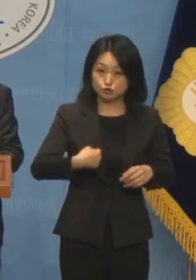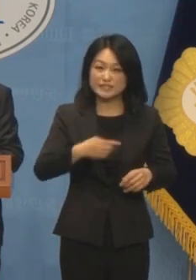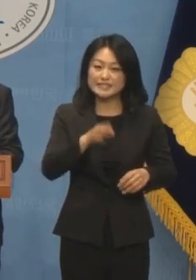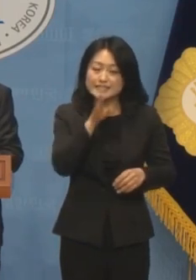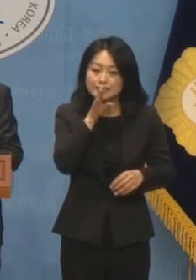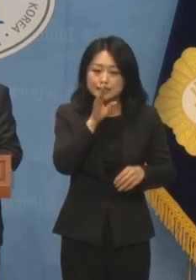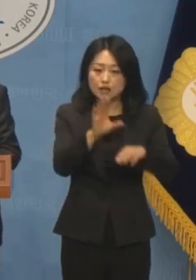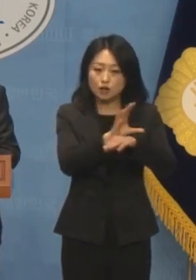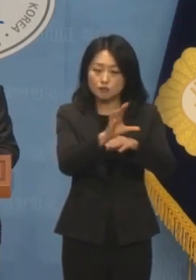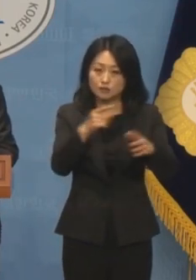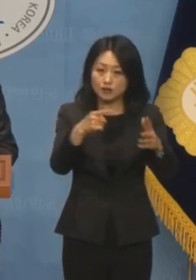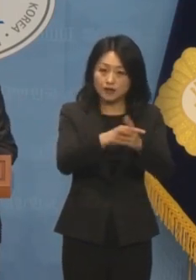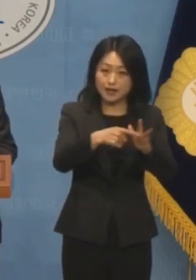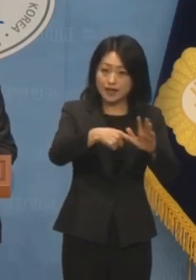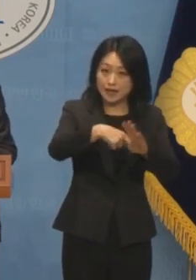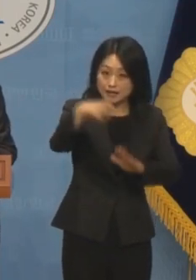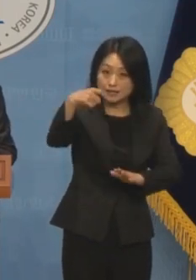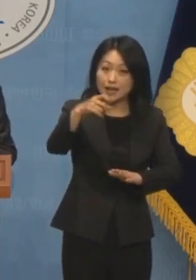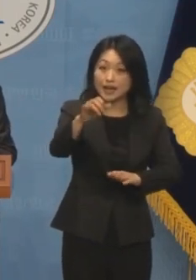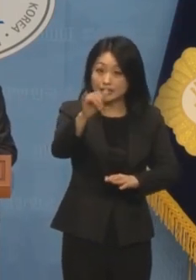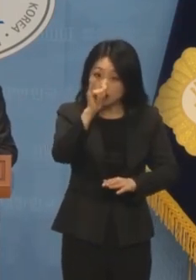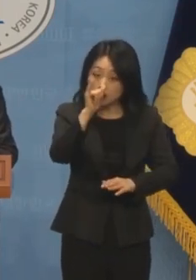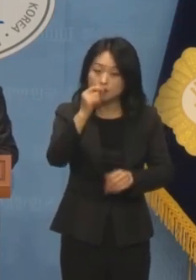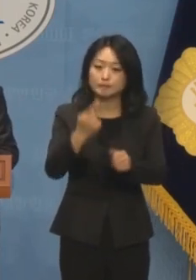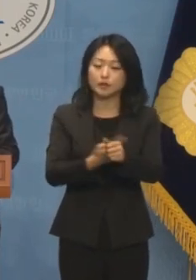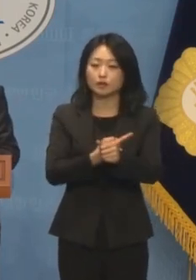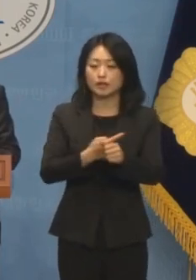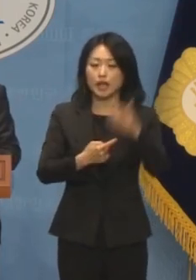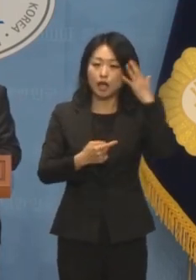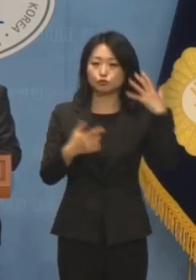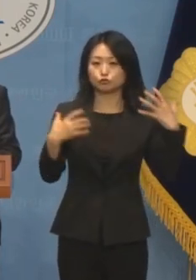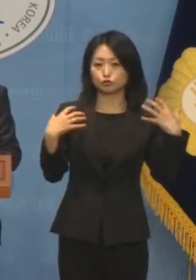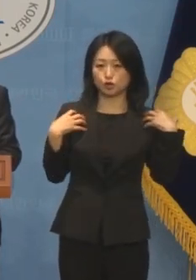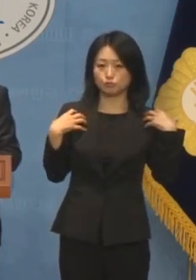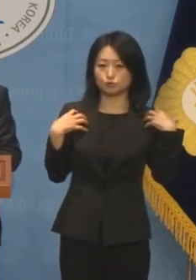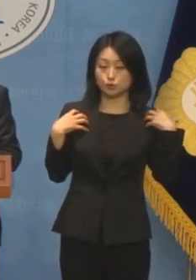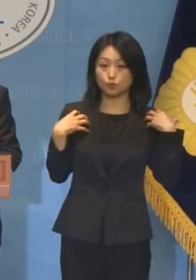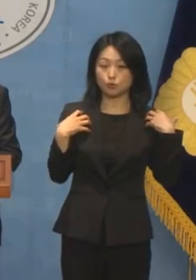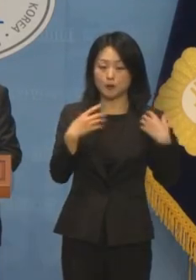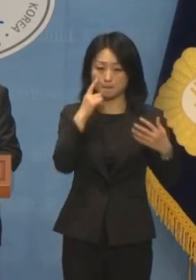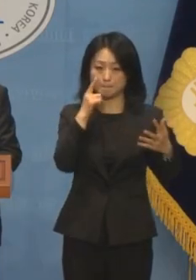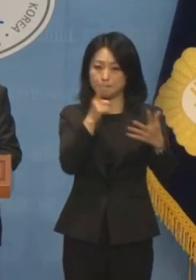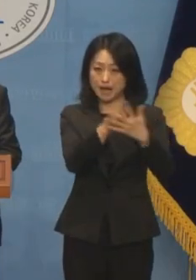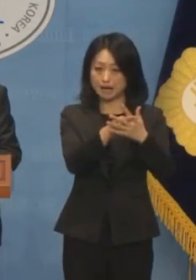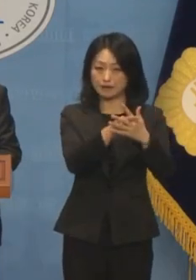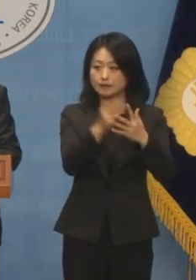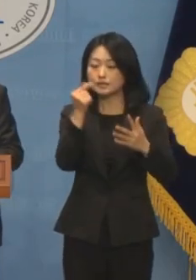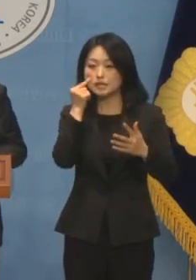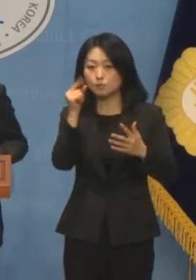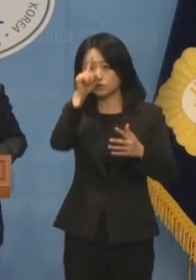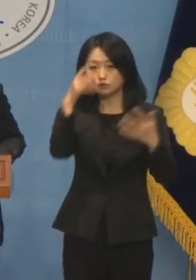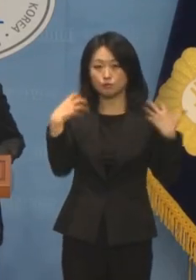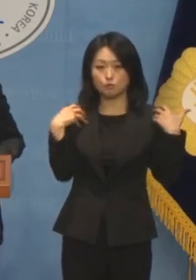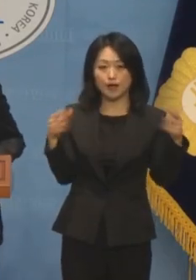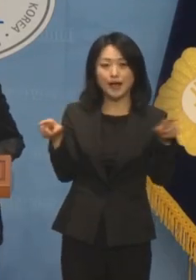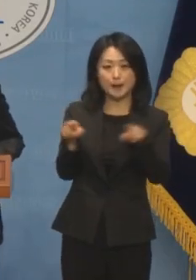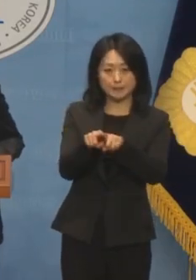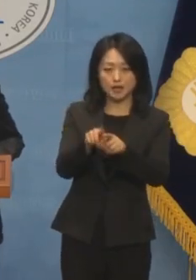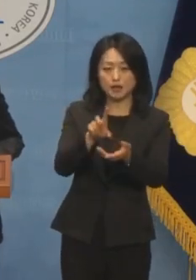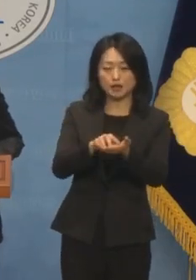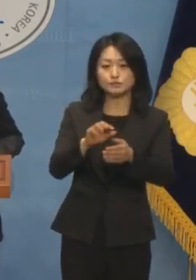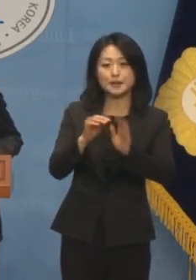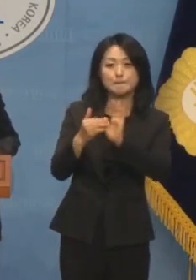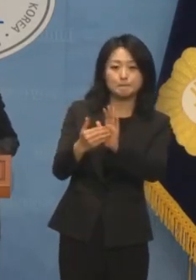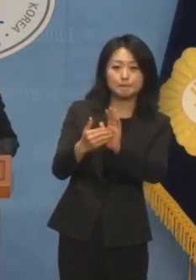중국이라면 우리 대한민국 정부도 빨리 사실관계를 파악해서 일본 정부와 공동 대응을 해야